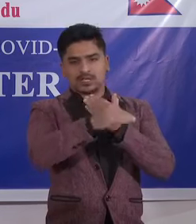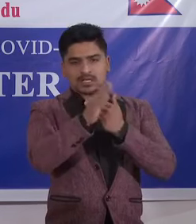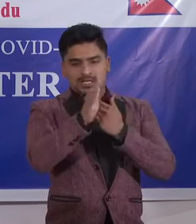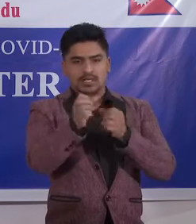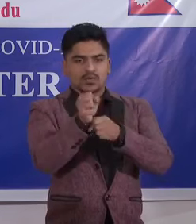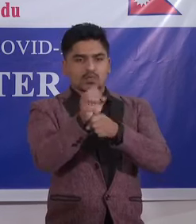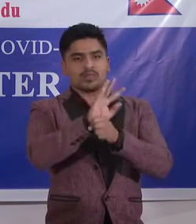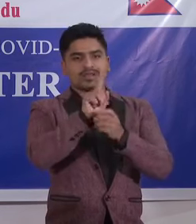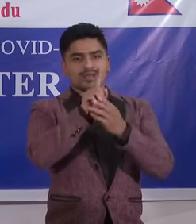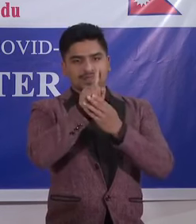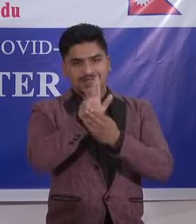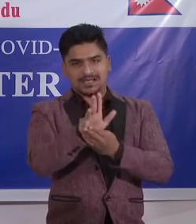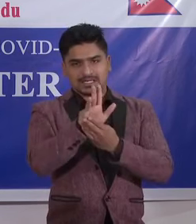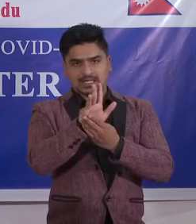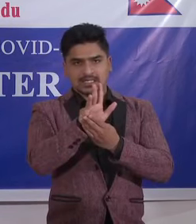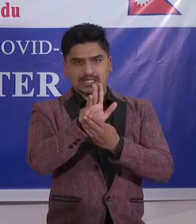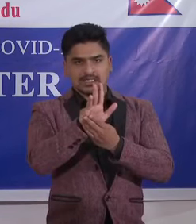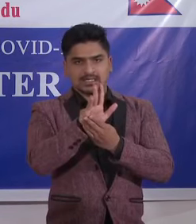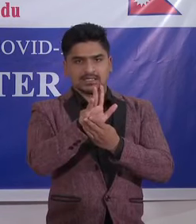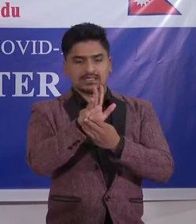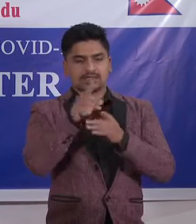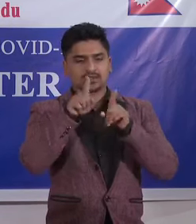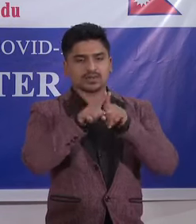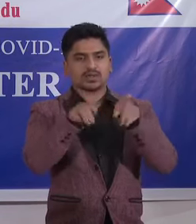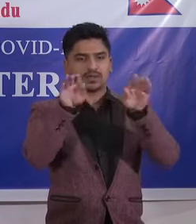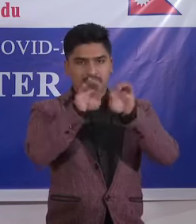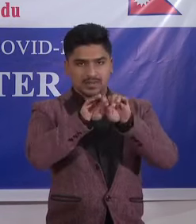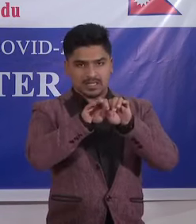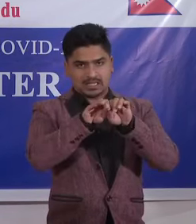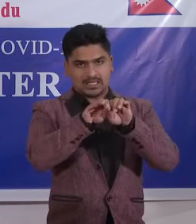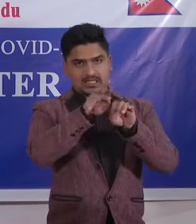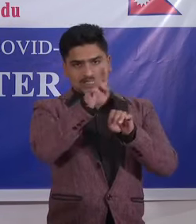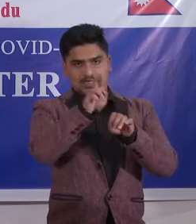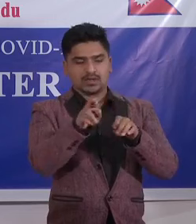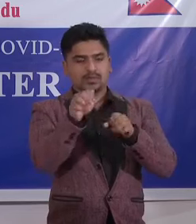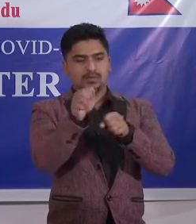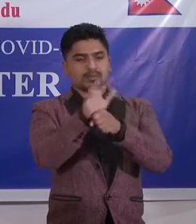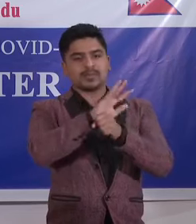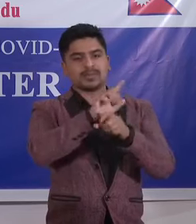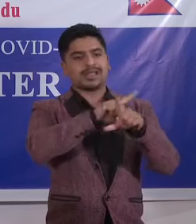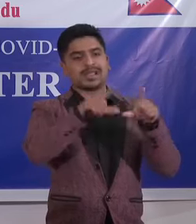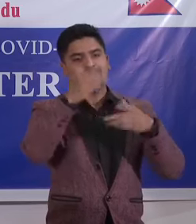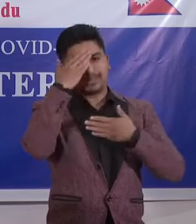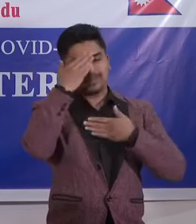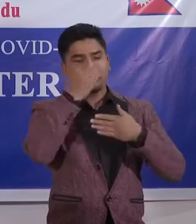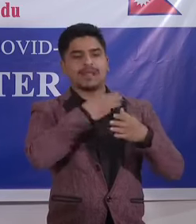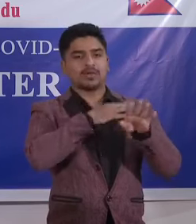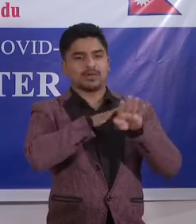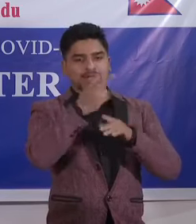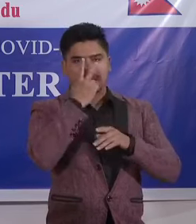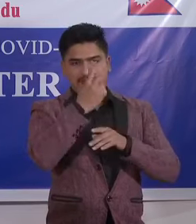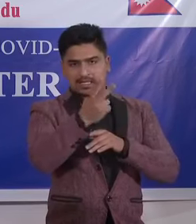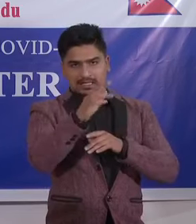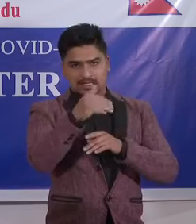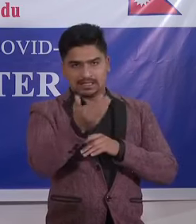COVID-19 संग सम्मंधित र नन-COVID- बिरामी अरलाई यहर्नको लागी